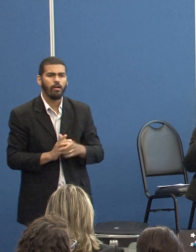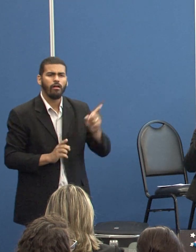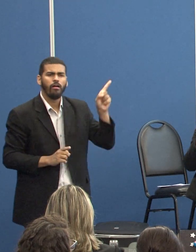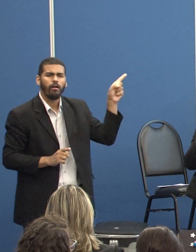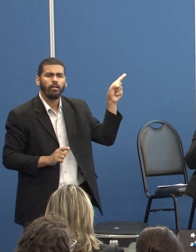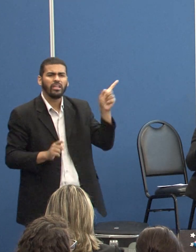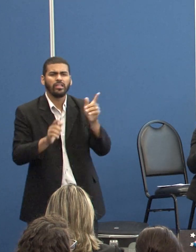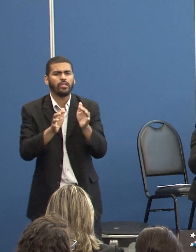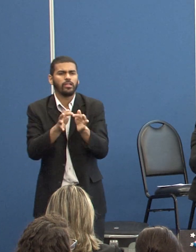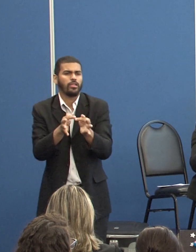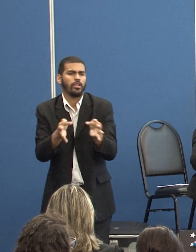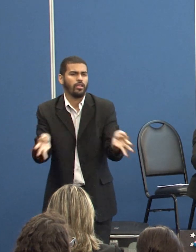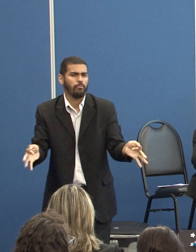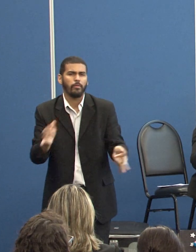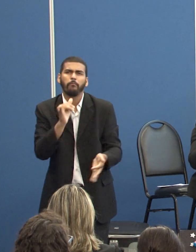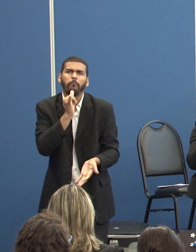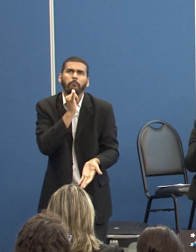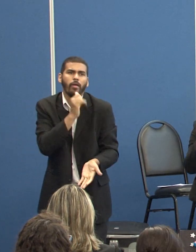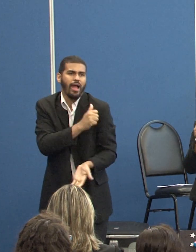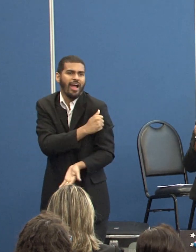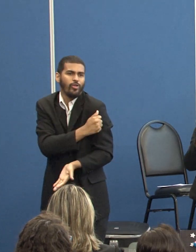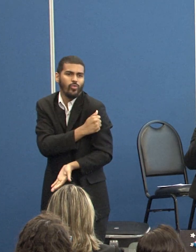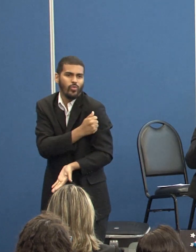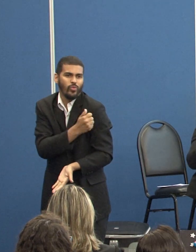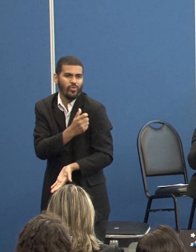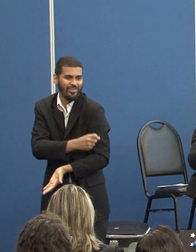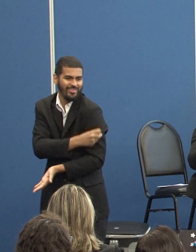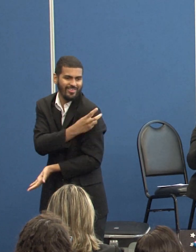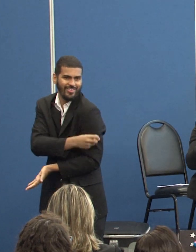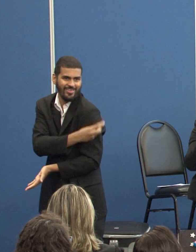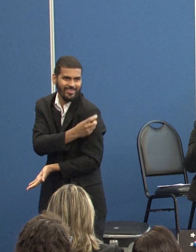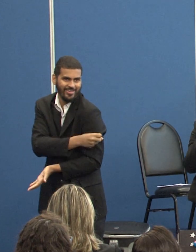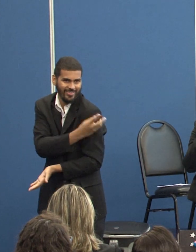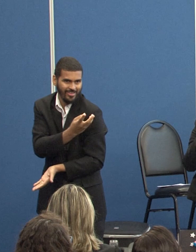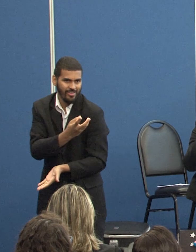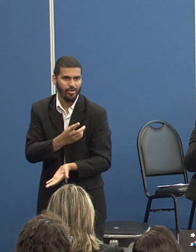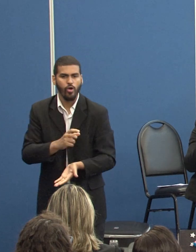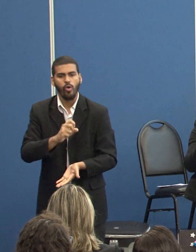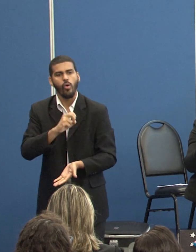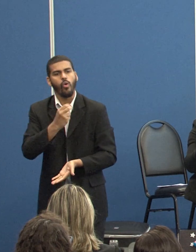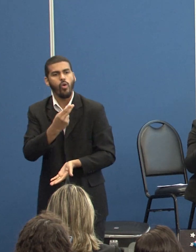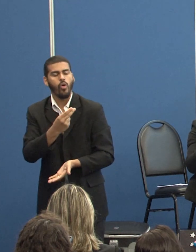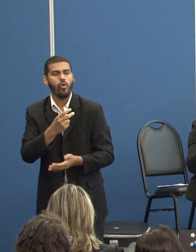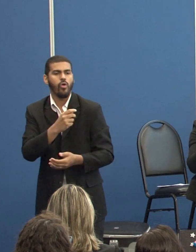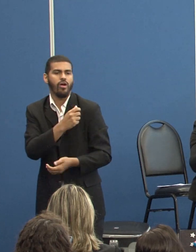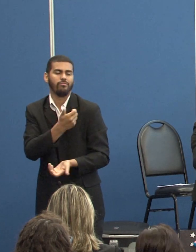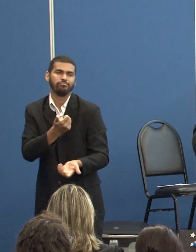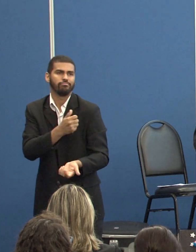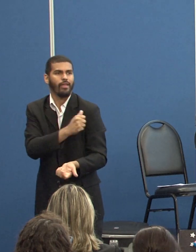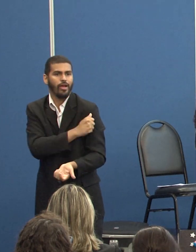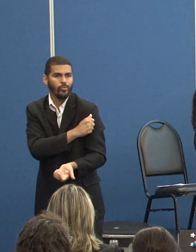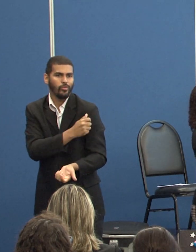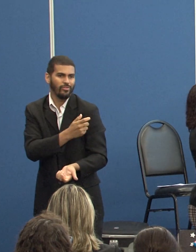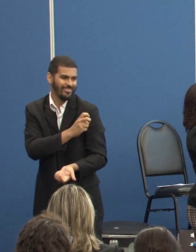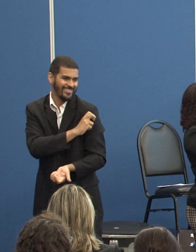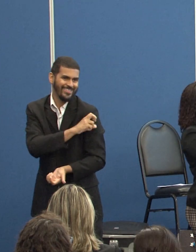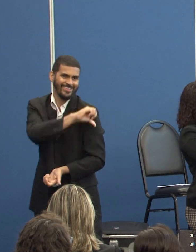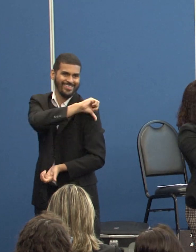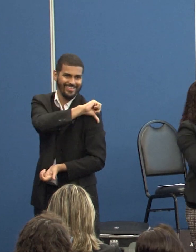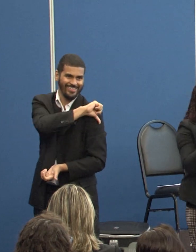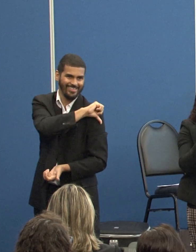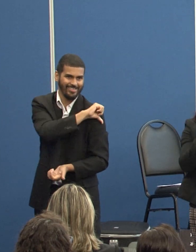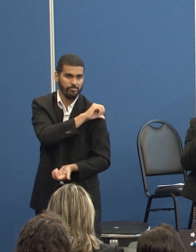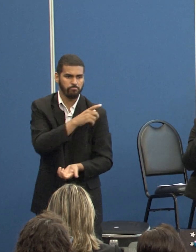simples, uma questão de, por exemplo, alunos do primeiro segmento ou alunos que estão no segundo segmento em fase de aquisição da língua.